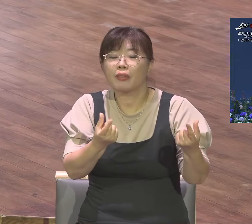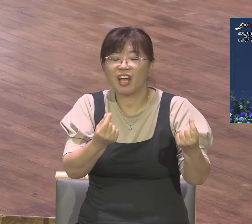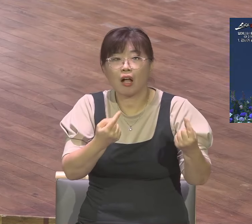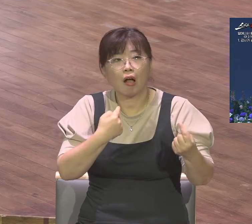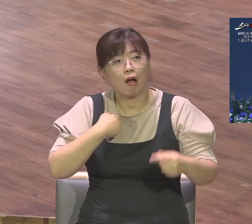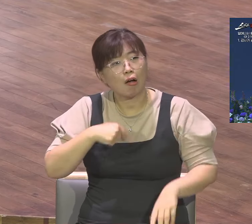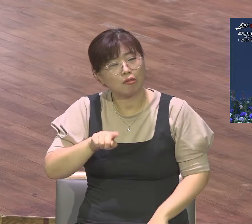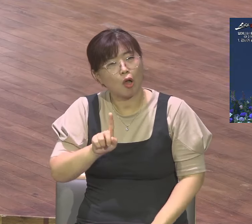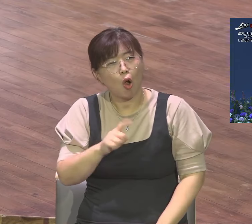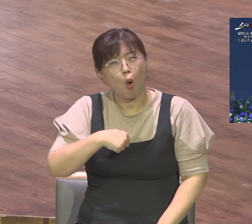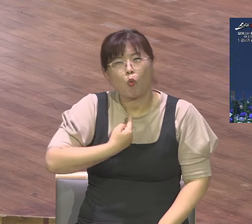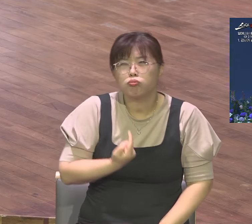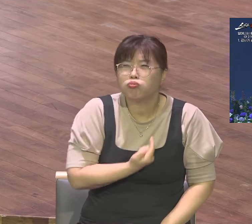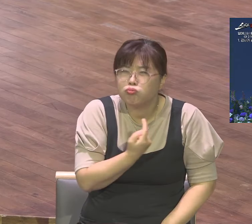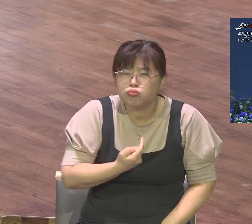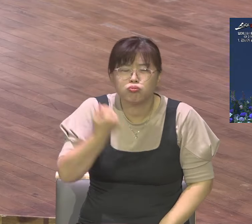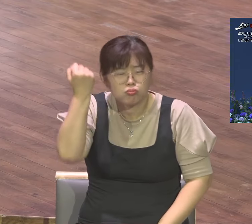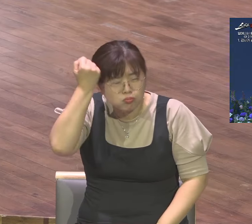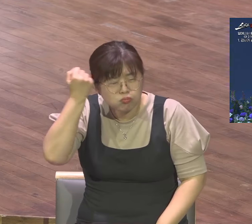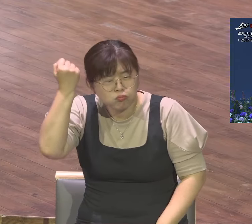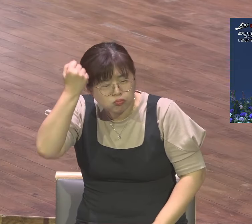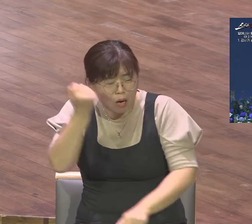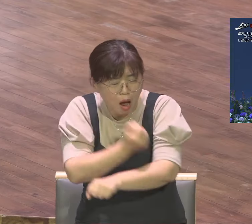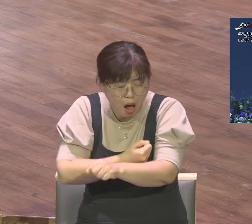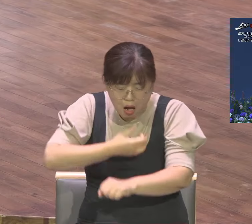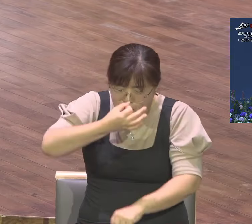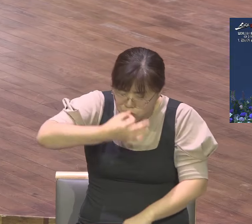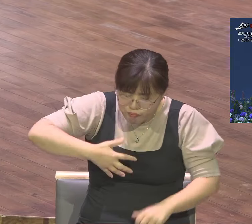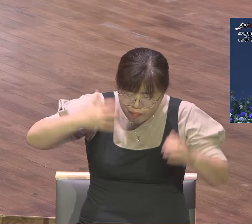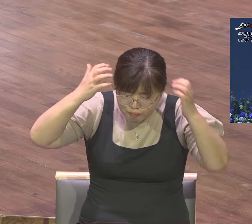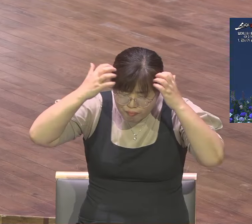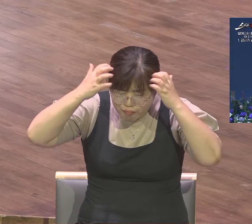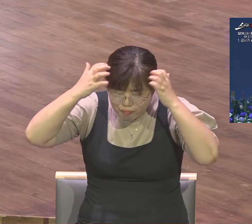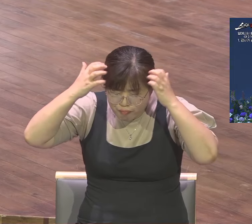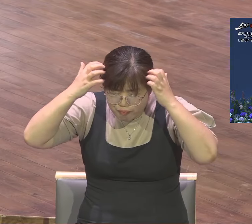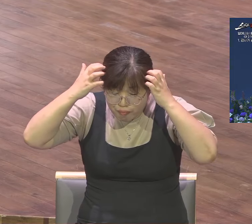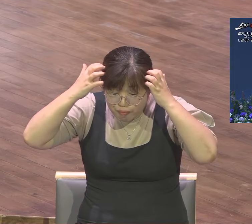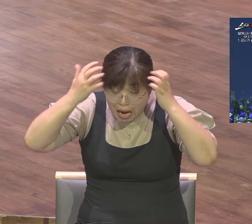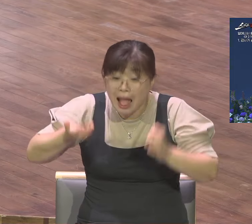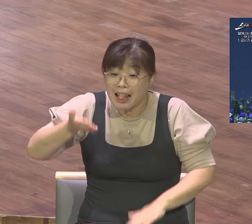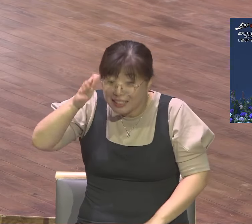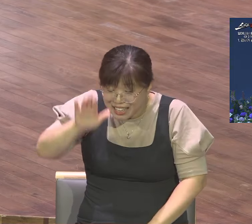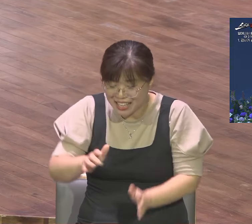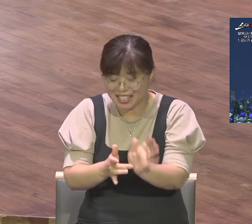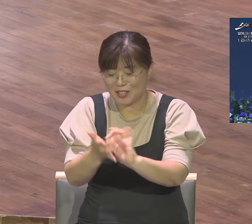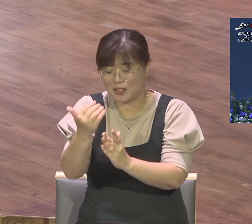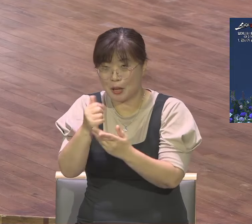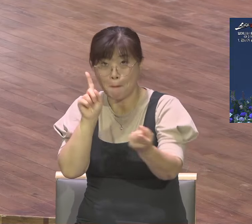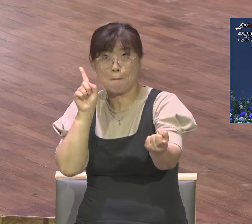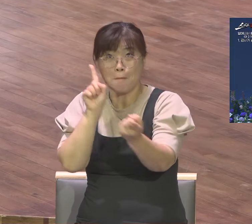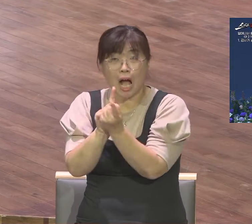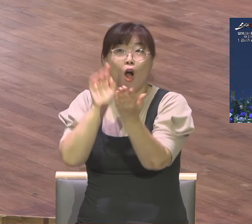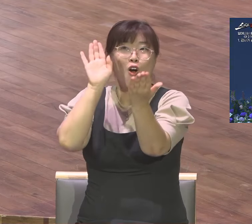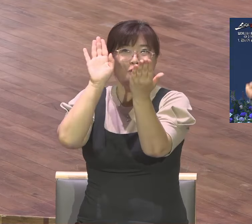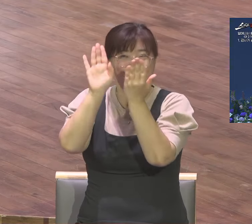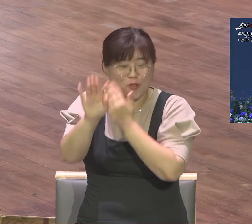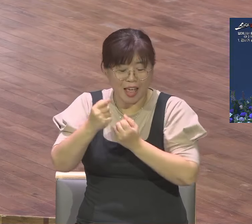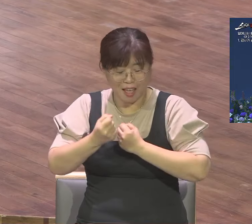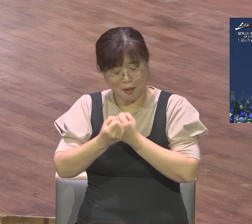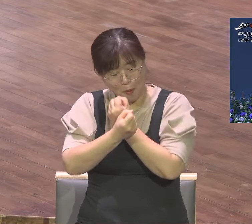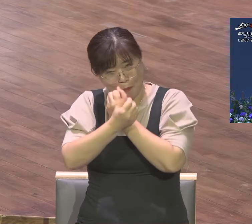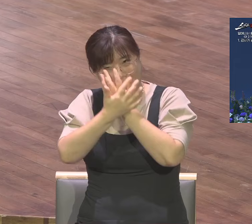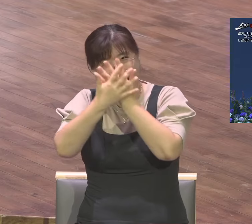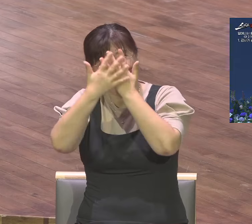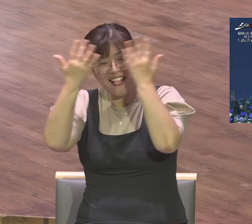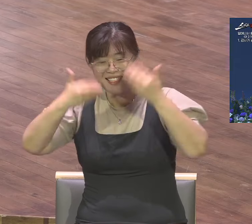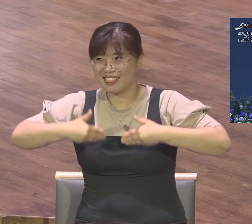무화과 나무 열매가 있고 무화과 나무에 꽃이 피어 향기를 바라는 것처럼 생동한 넘치는 삶으로